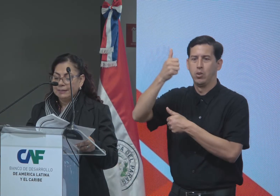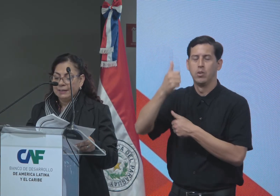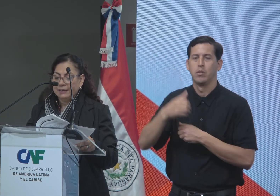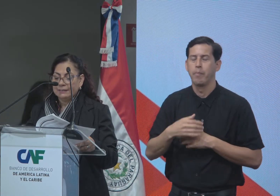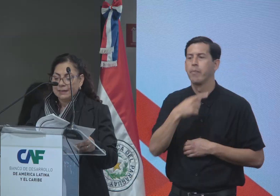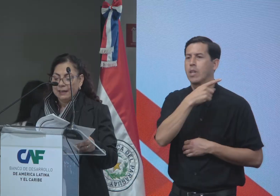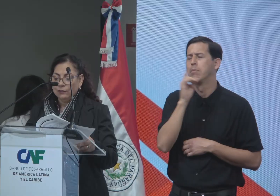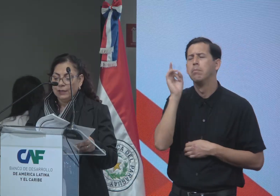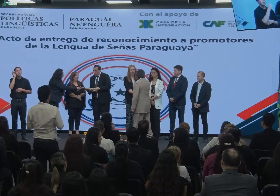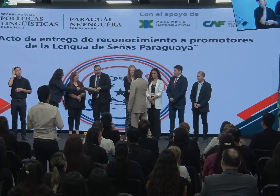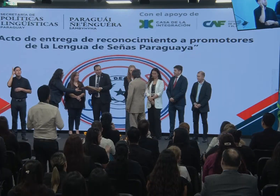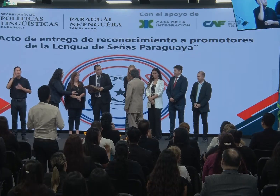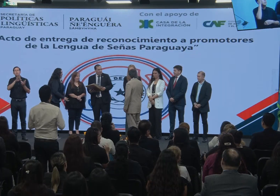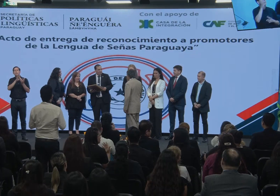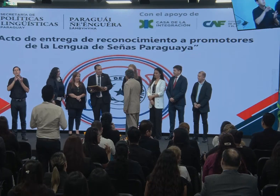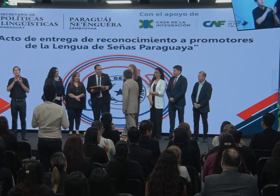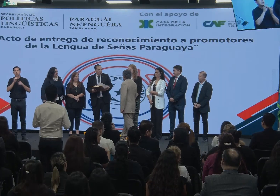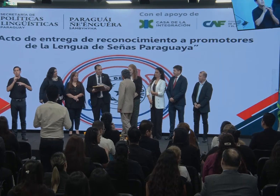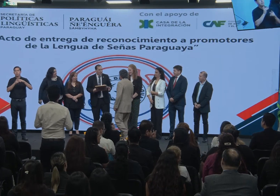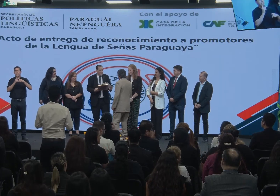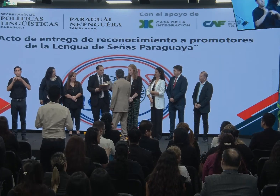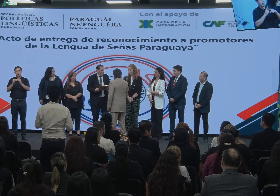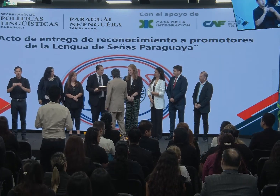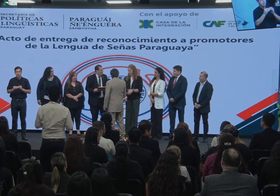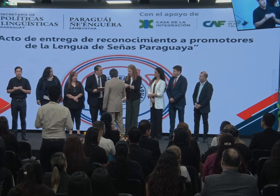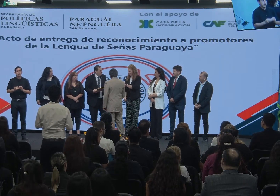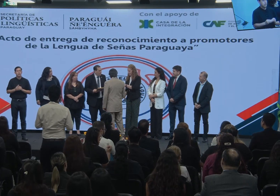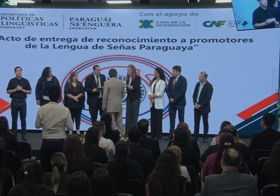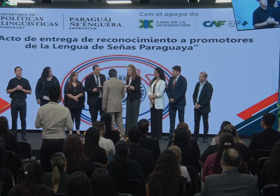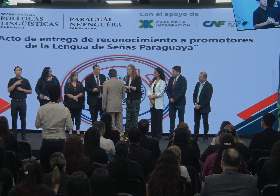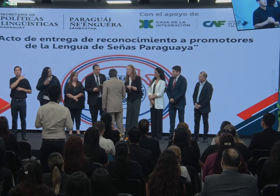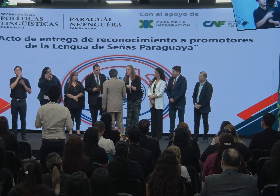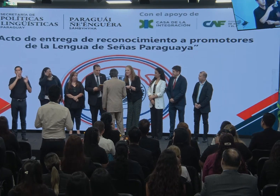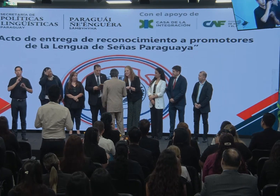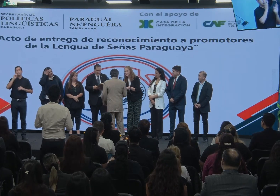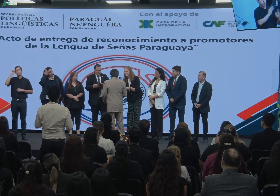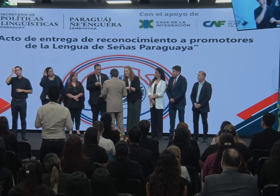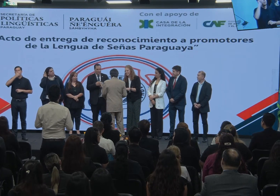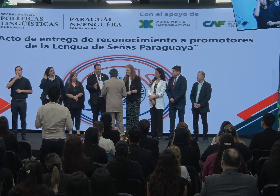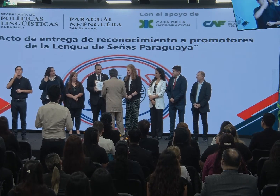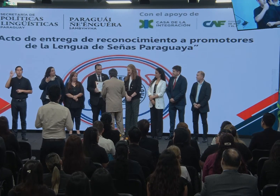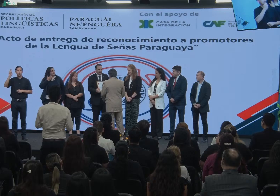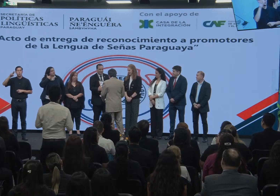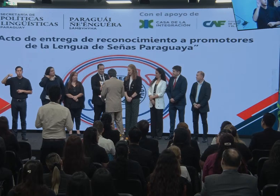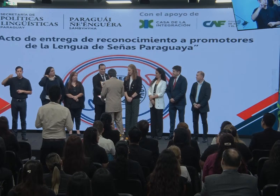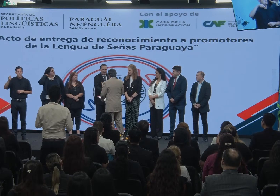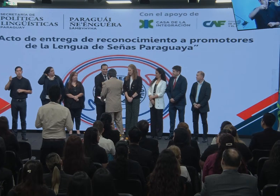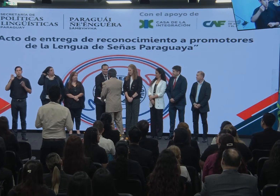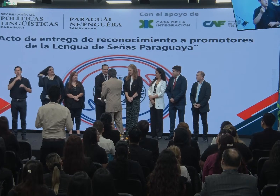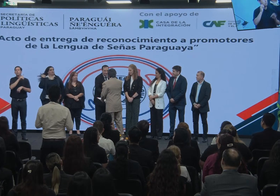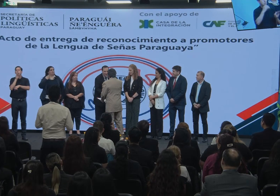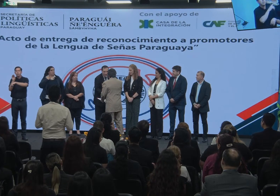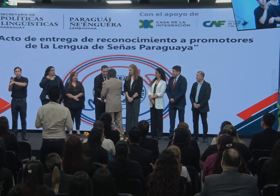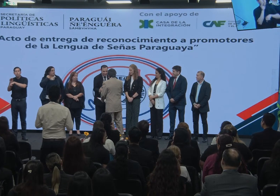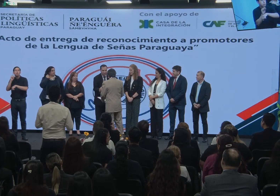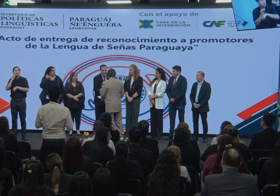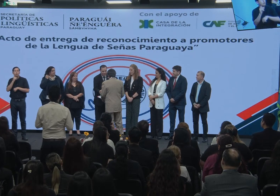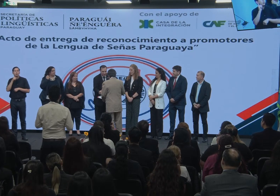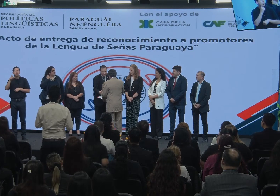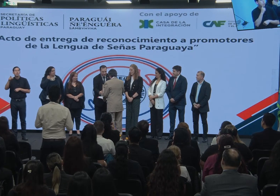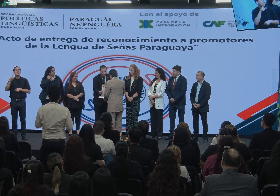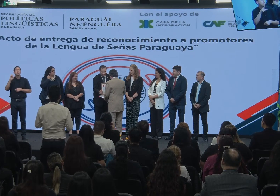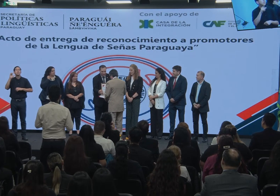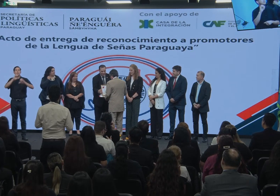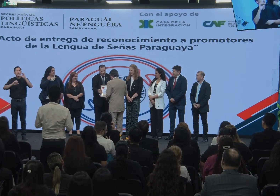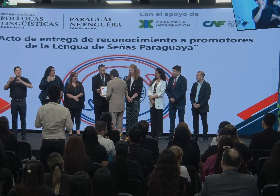es egresado de la Universidad Nacional de Asunción. Enseñó a los estudiantes sordos en la carrera de Ciencias